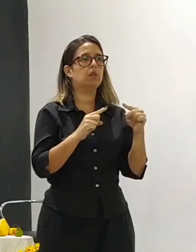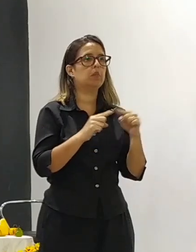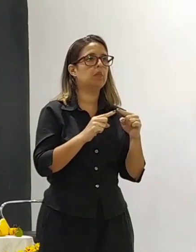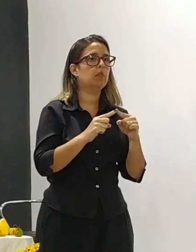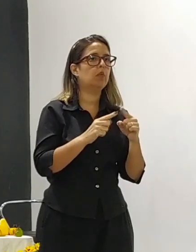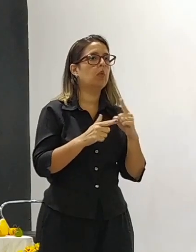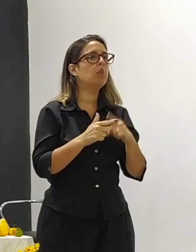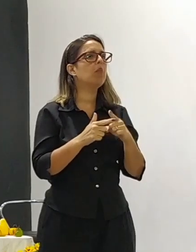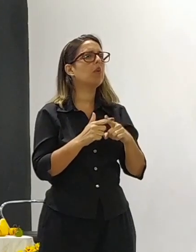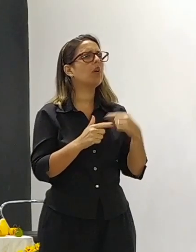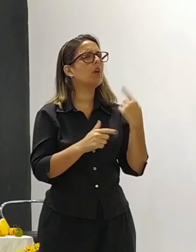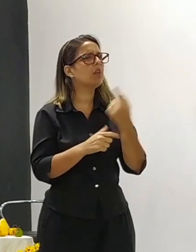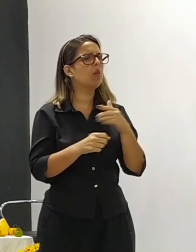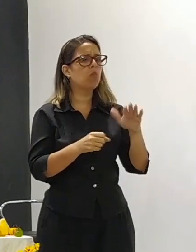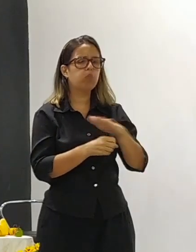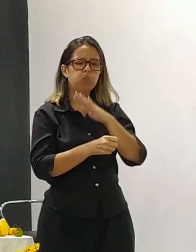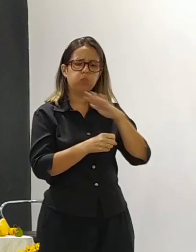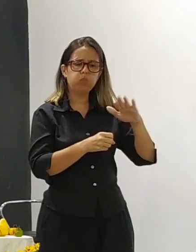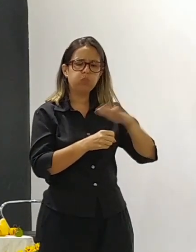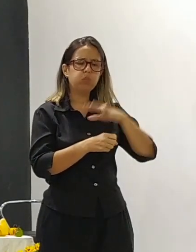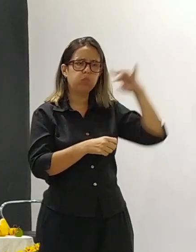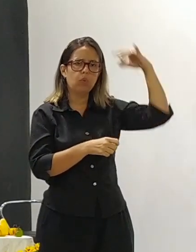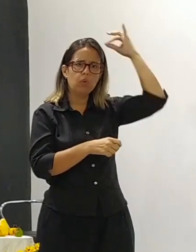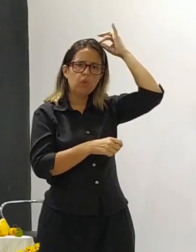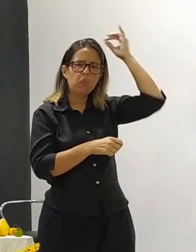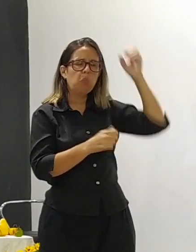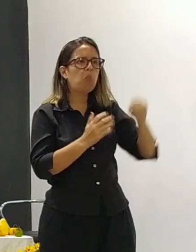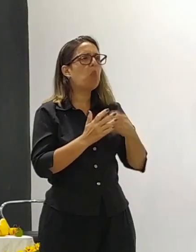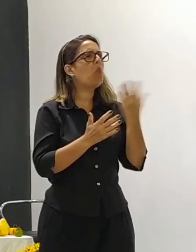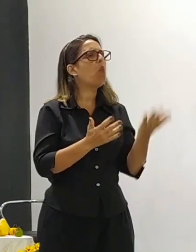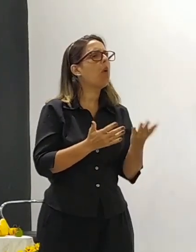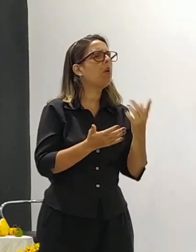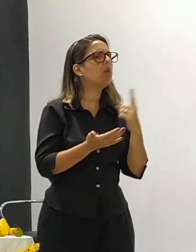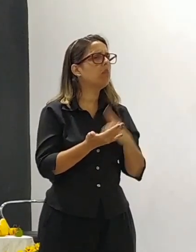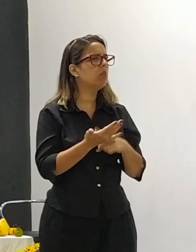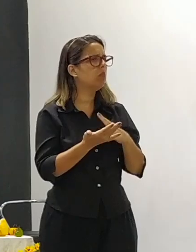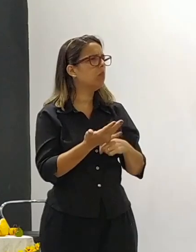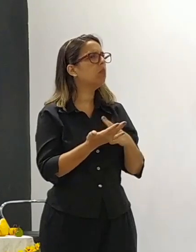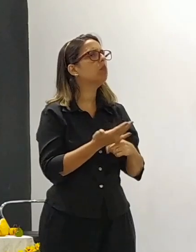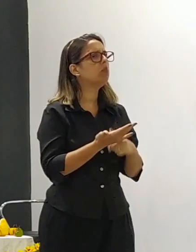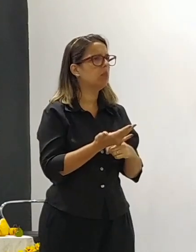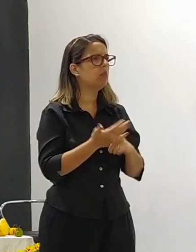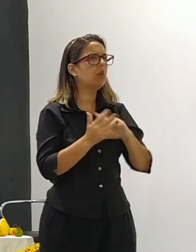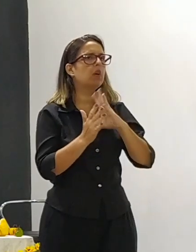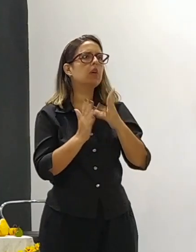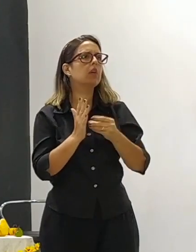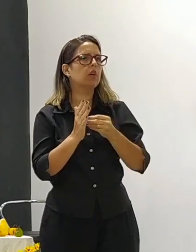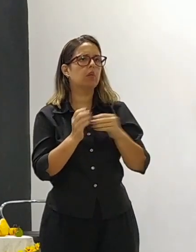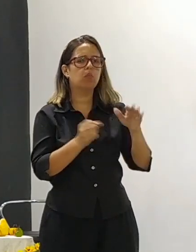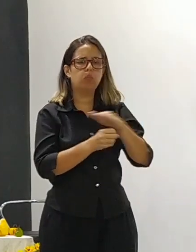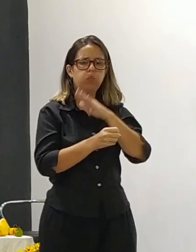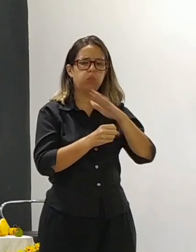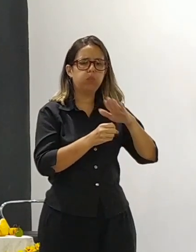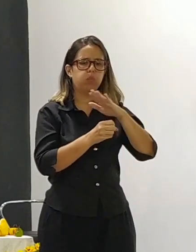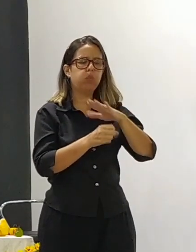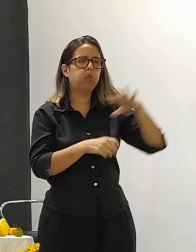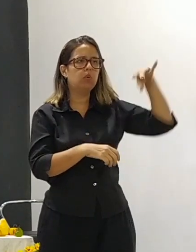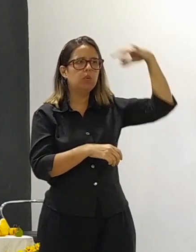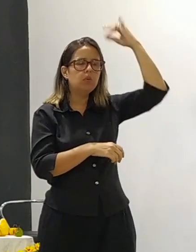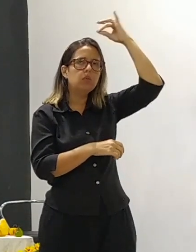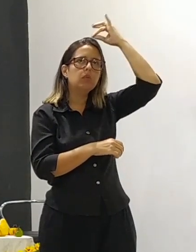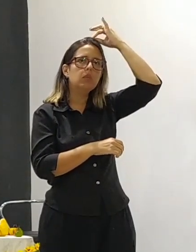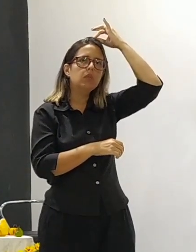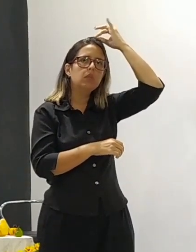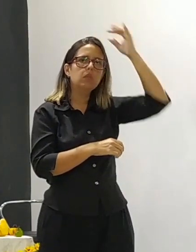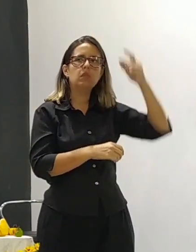somos cheios do Espírito Santo? Qual é o propósito da igreja ser cheia do Espírito Santo?